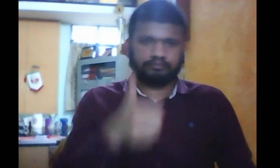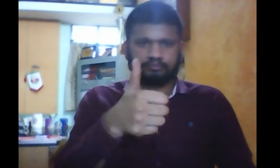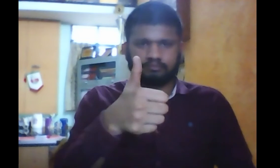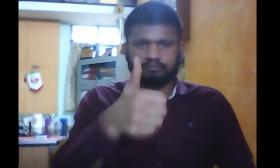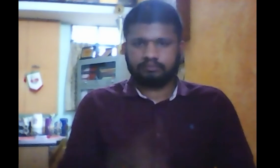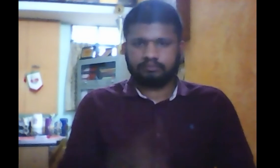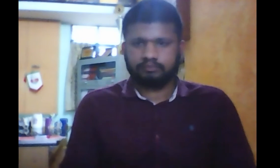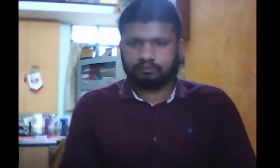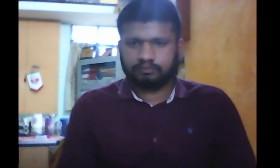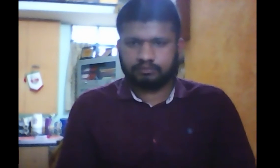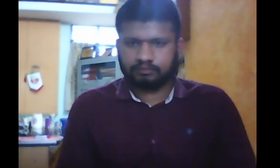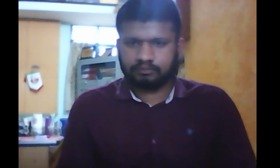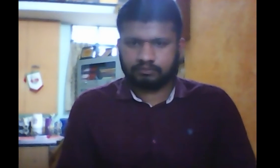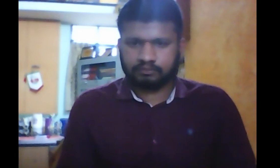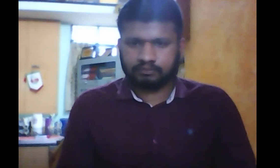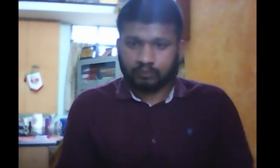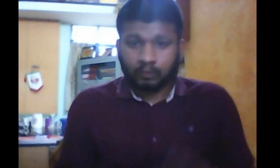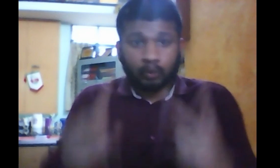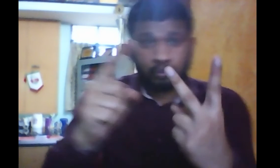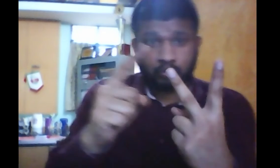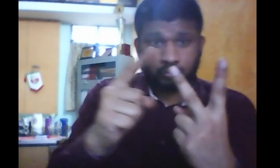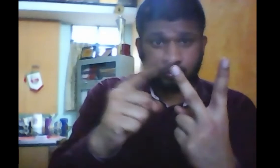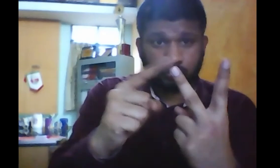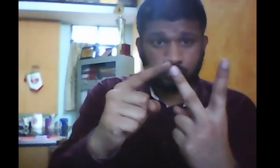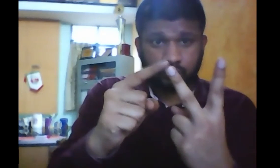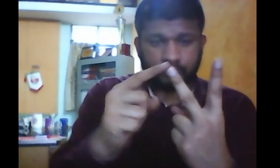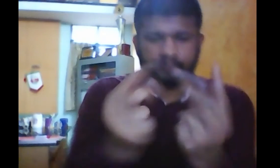Sign for दिया. दिए जलाते हैं हम सब. And the second sign is